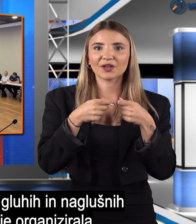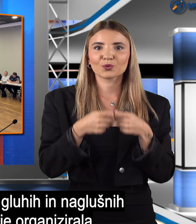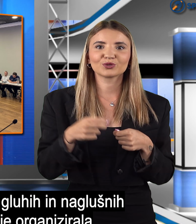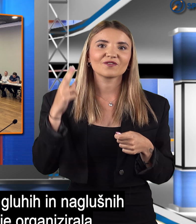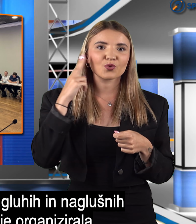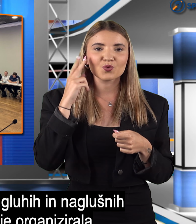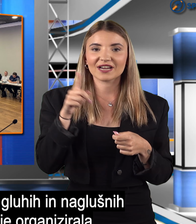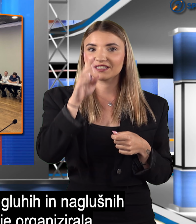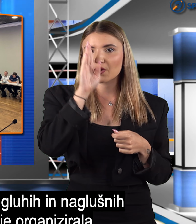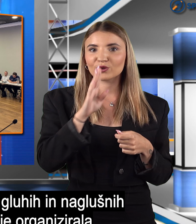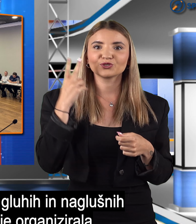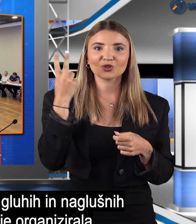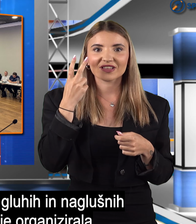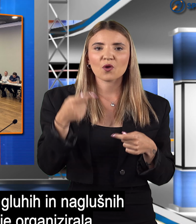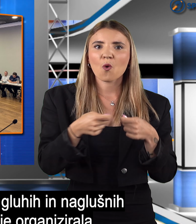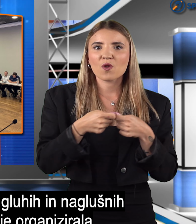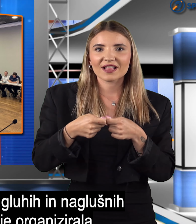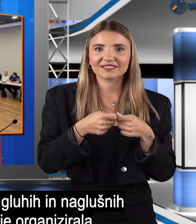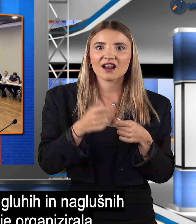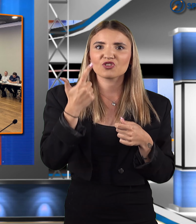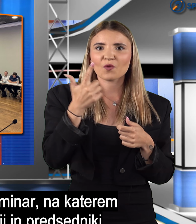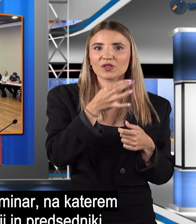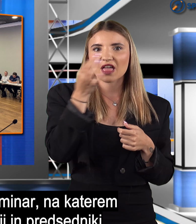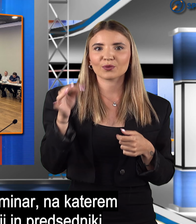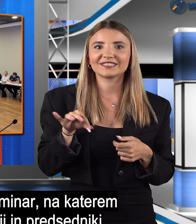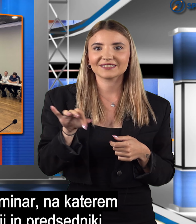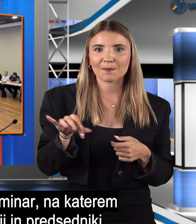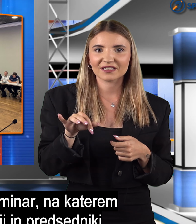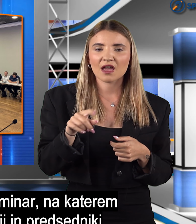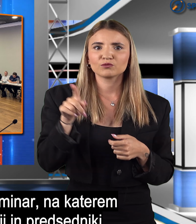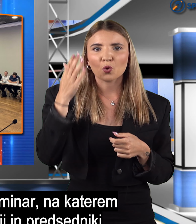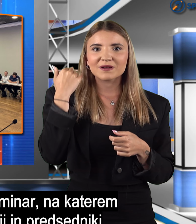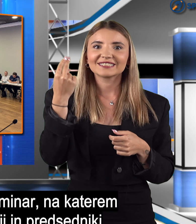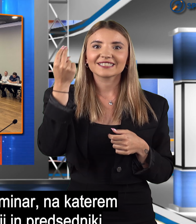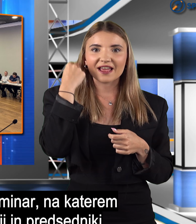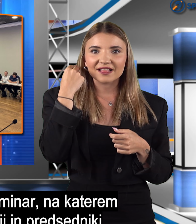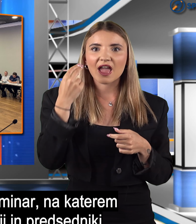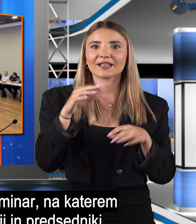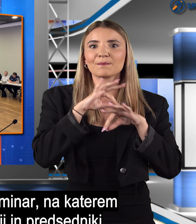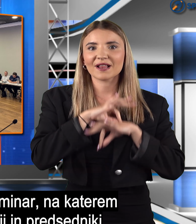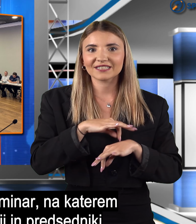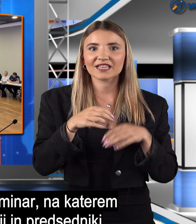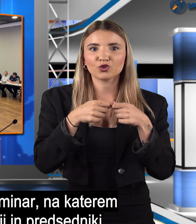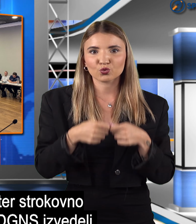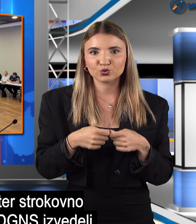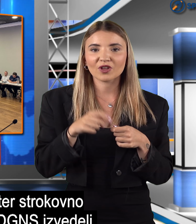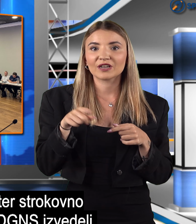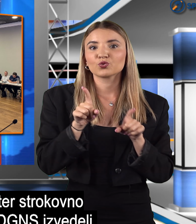Zveza društev gluhih in naglušnih Slovenije je organizirala 2-dnevni seminar, na katerem so sekretarji